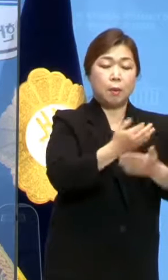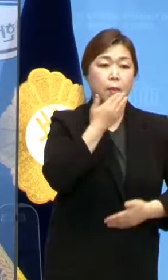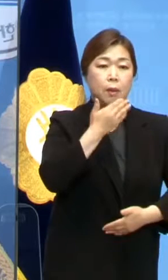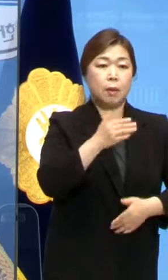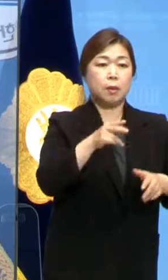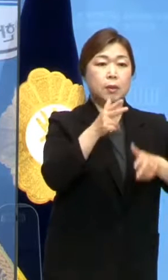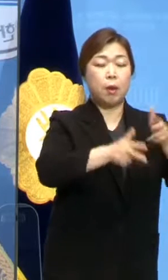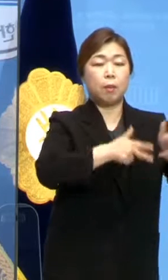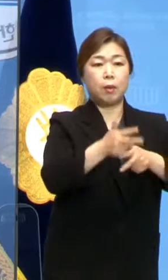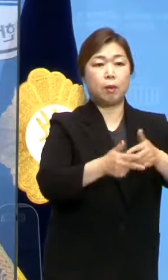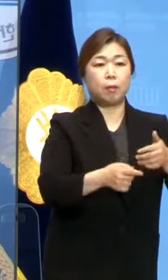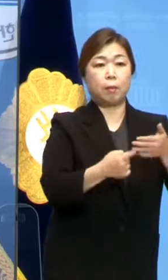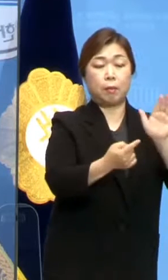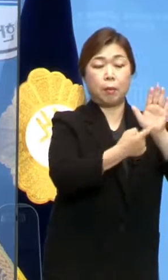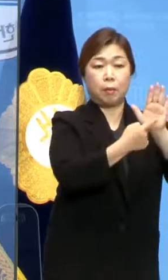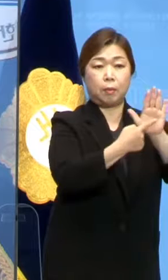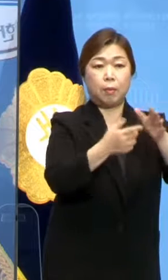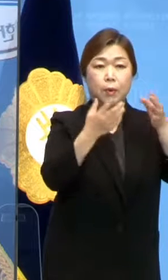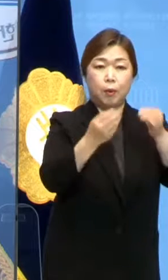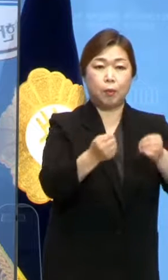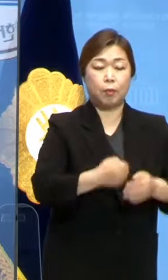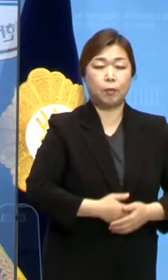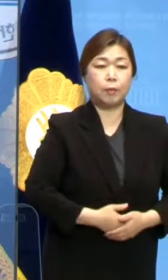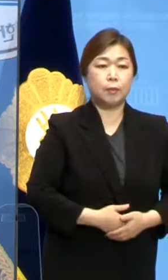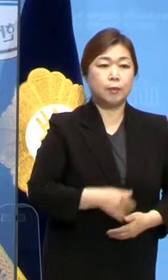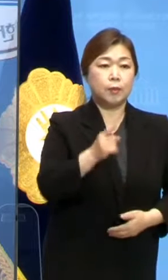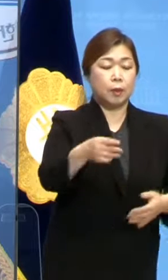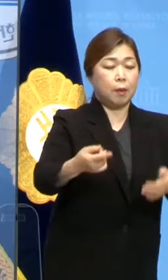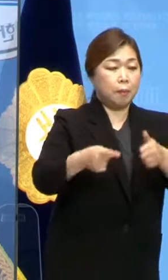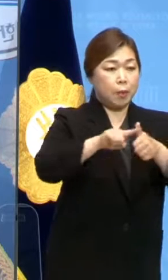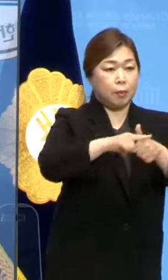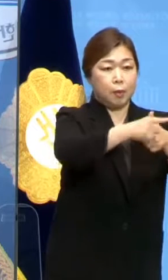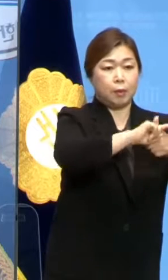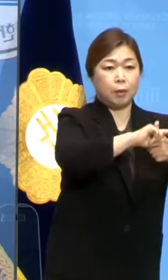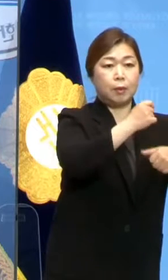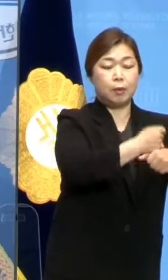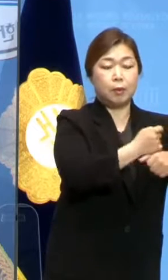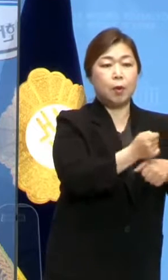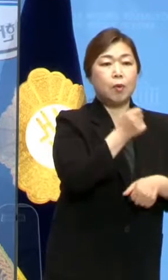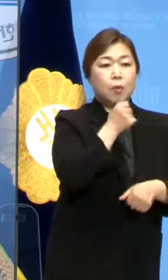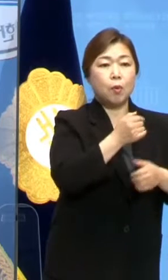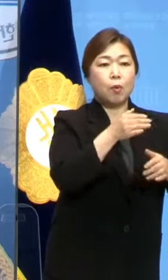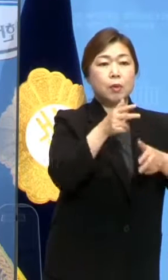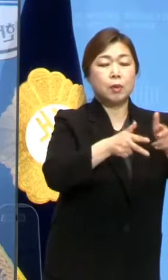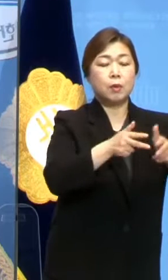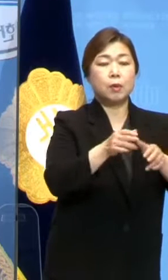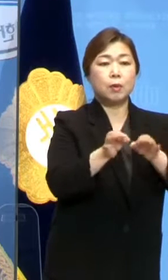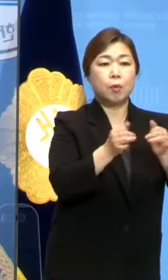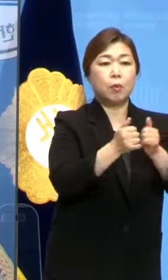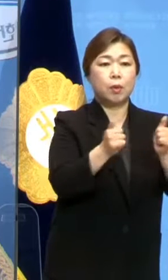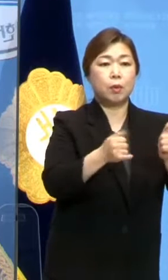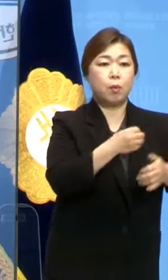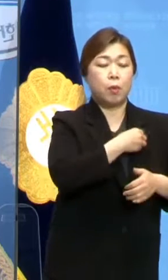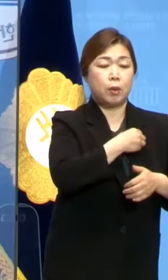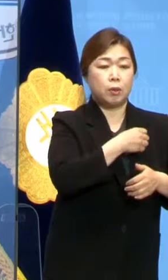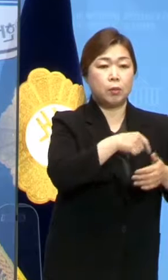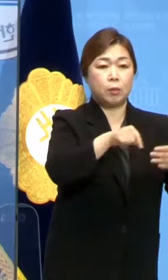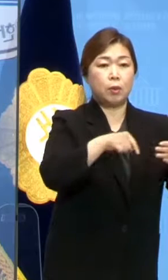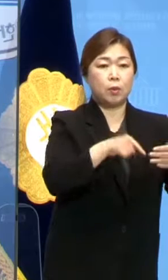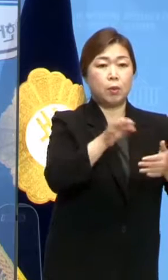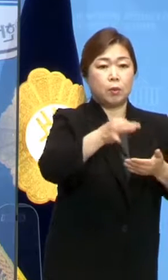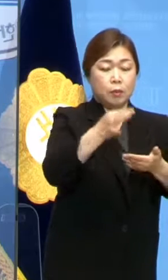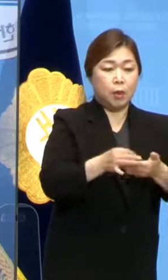사업이라고 해서 많은 광고를 했고 이에 편승해서 소상공인 회의소 로 하여금 돈을 조리로